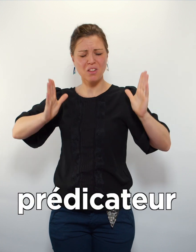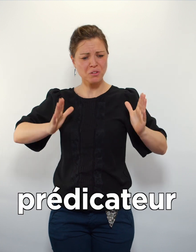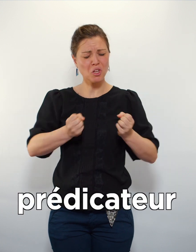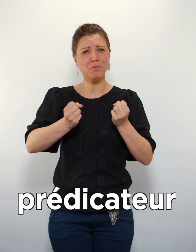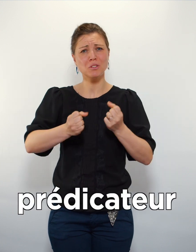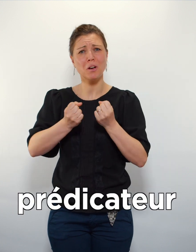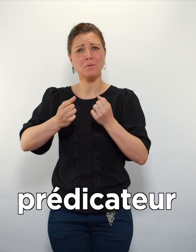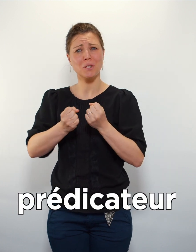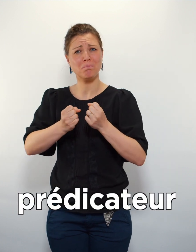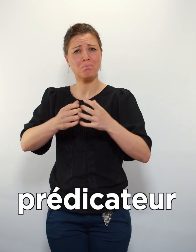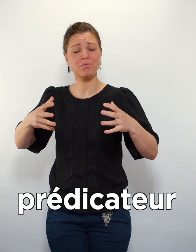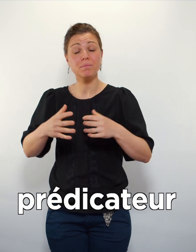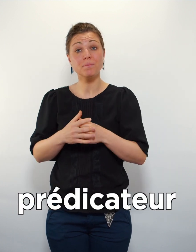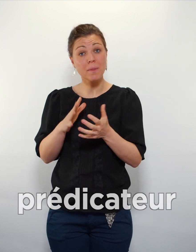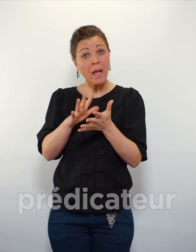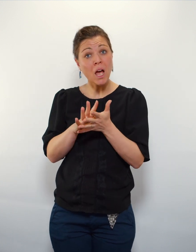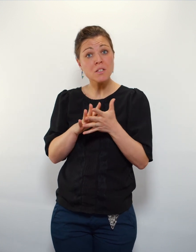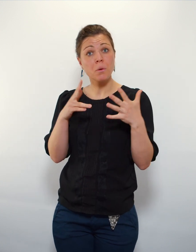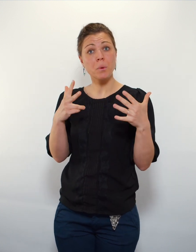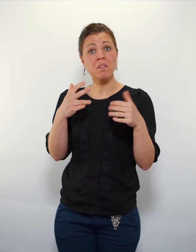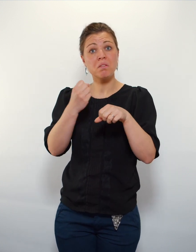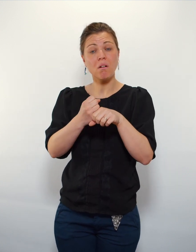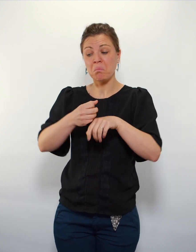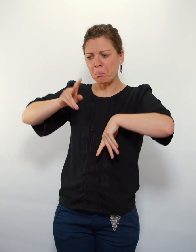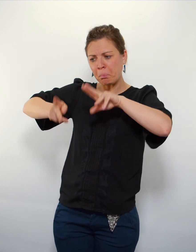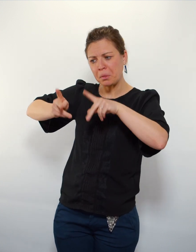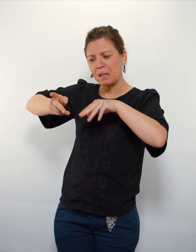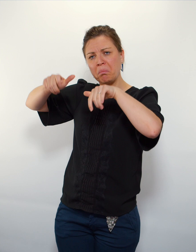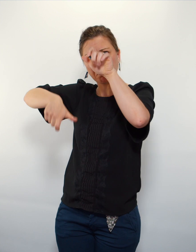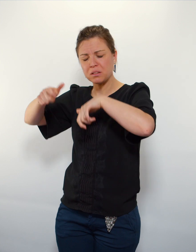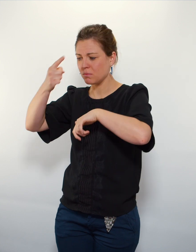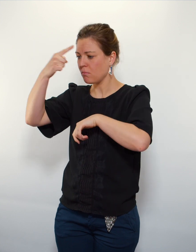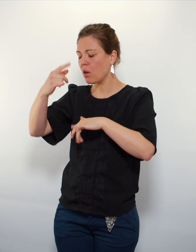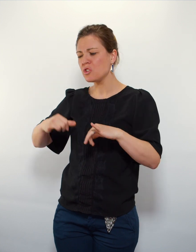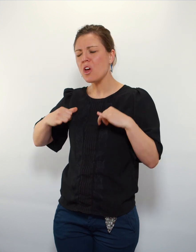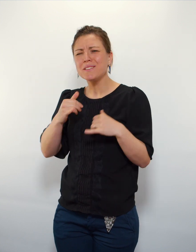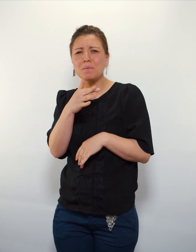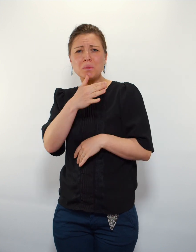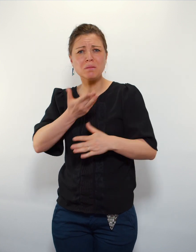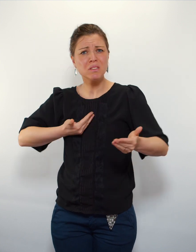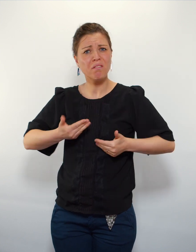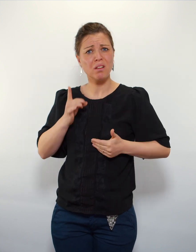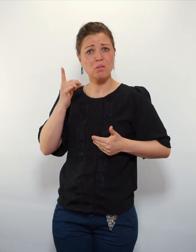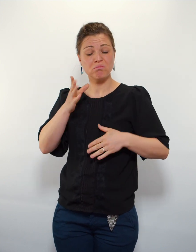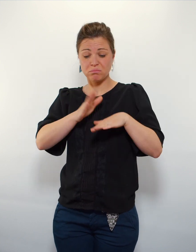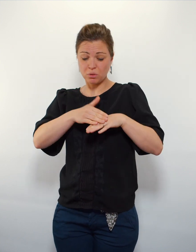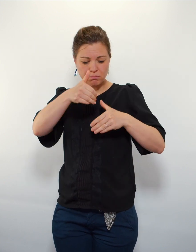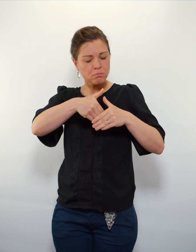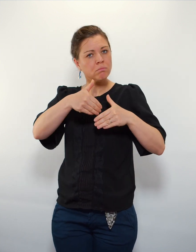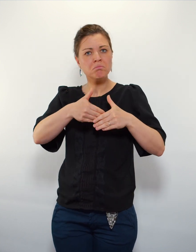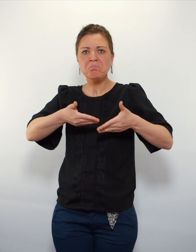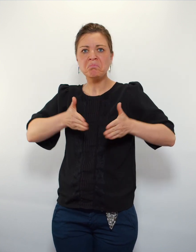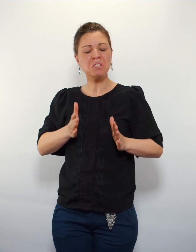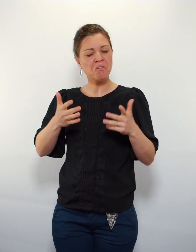sauver davantage. J'avais alors 8 ans. Trop jeune pour servir Dieu, diraient certains, mais pour moi, c'était décidé. Je ne voulais pas perdre une